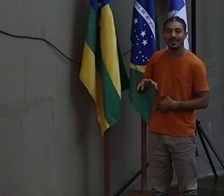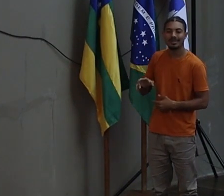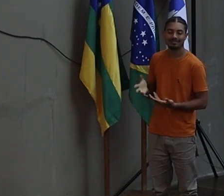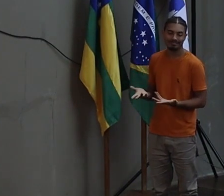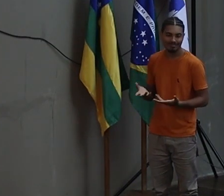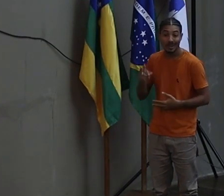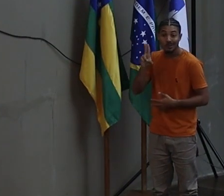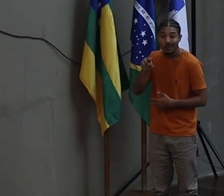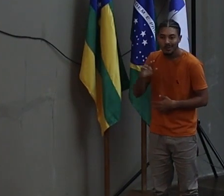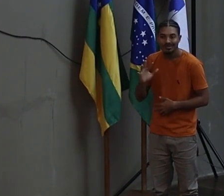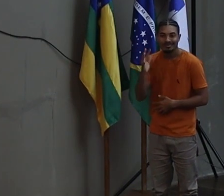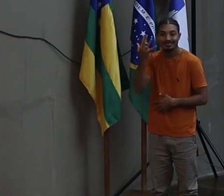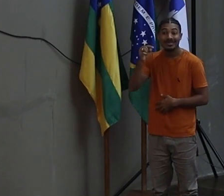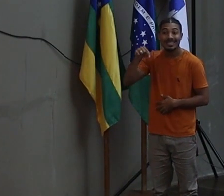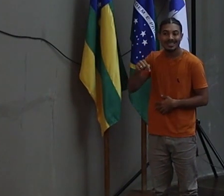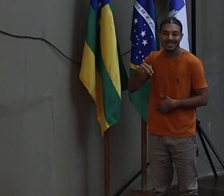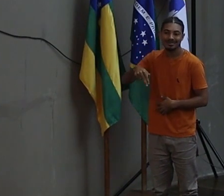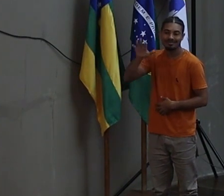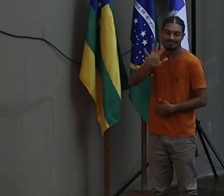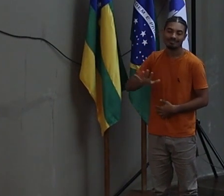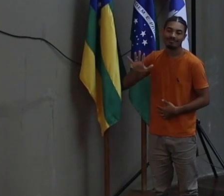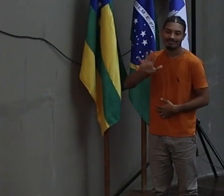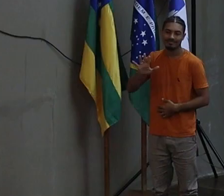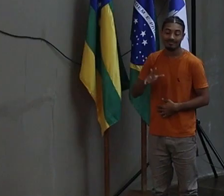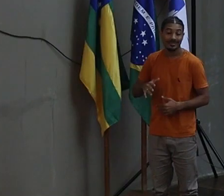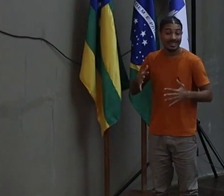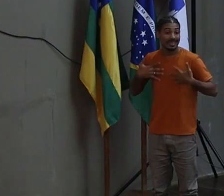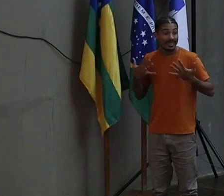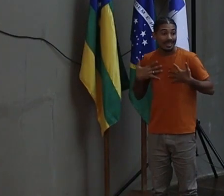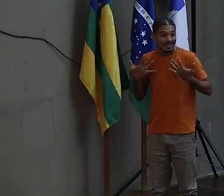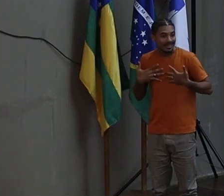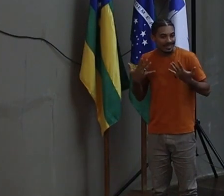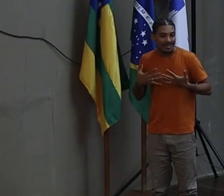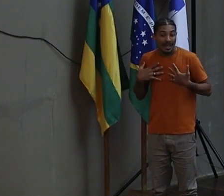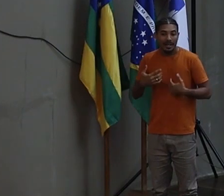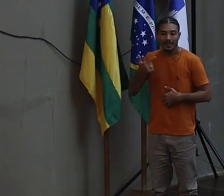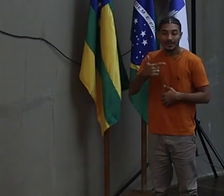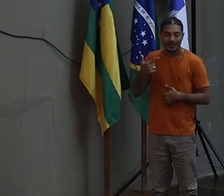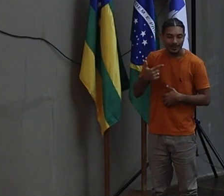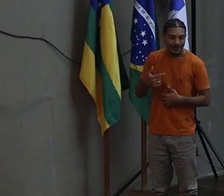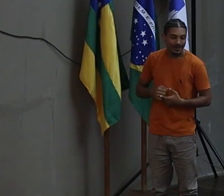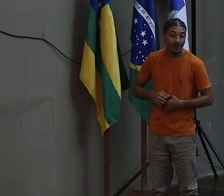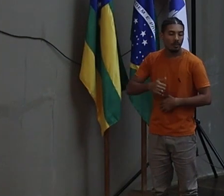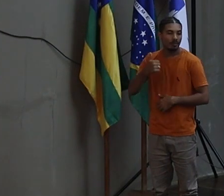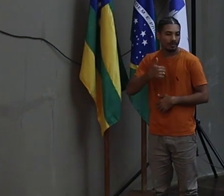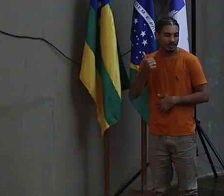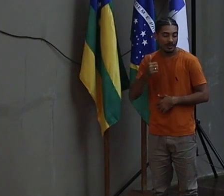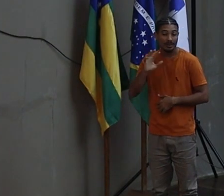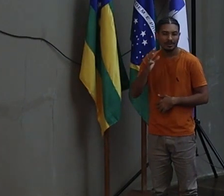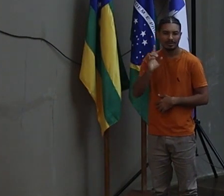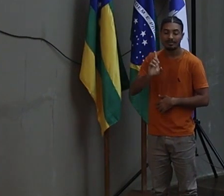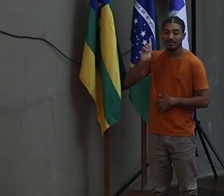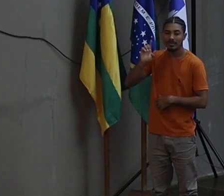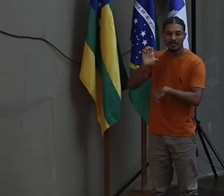tinha acontecido, né, um congresso de linguística aplicada no Nordeste, e é com muita alegria que a gente está no segundo. O primeiro foi em Fortaleza,